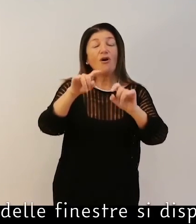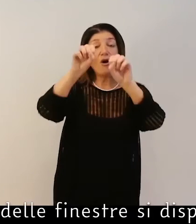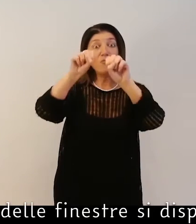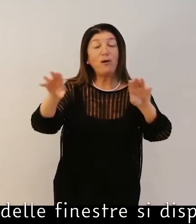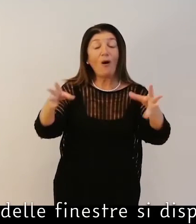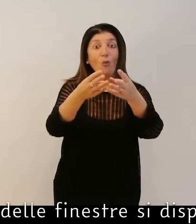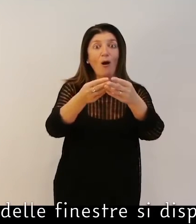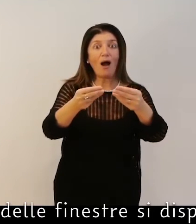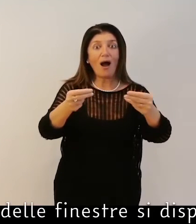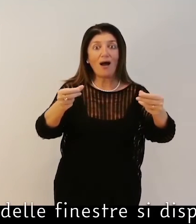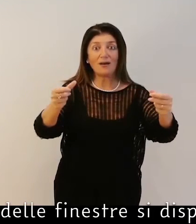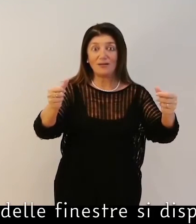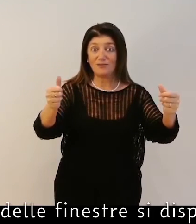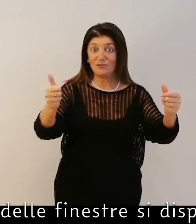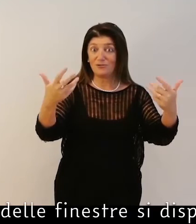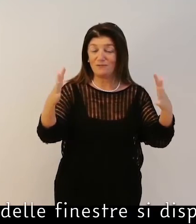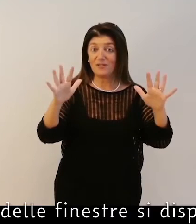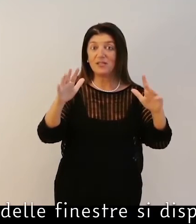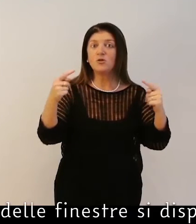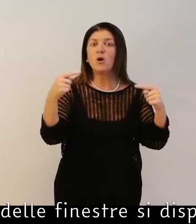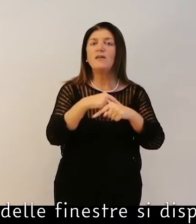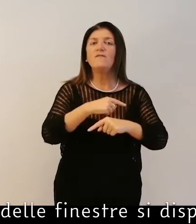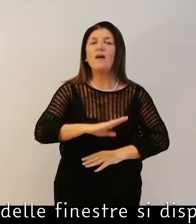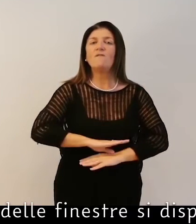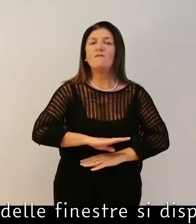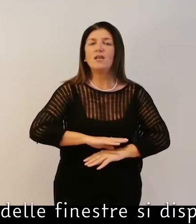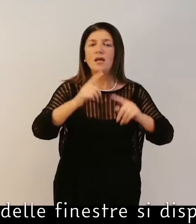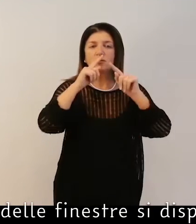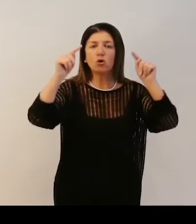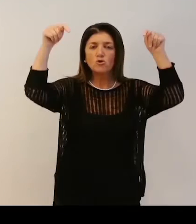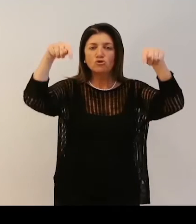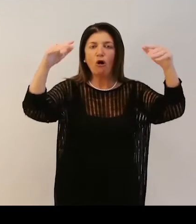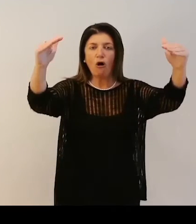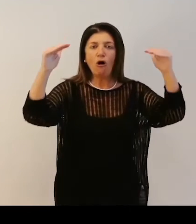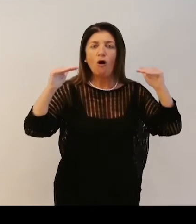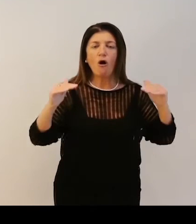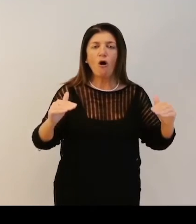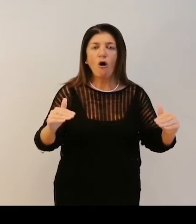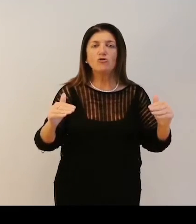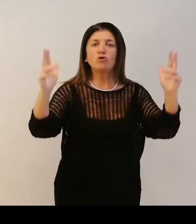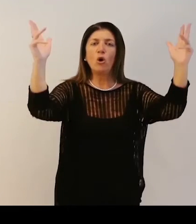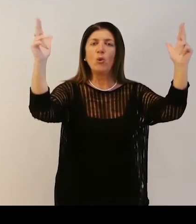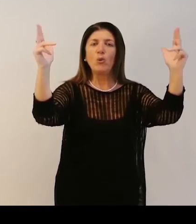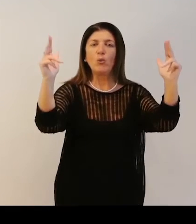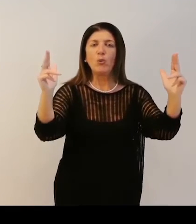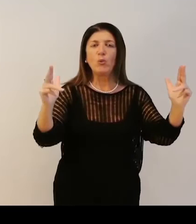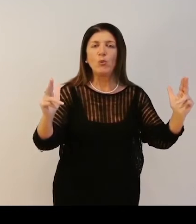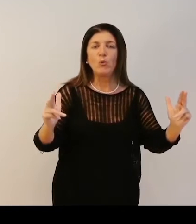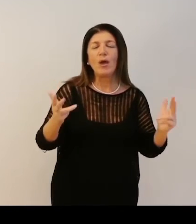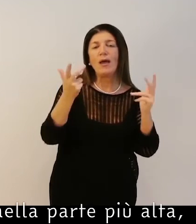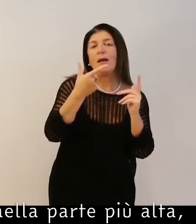Al di sotto delle finestre si dispongono gli stalli lignei del coro, abbelliti da decorazioni a